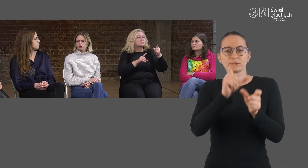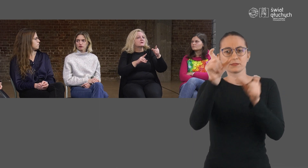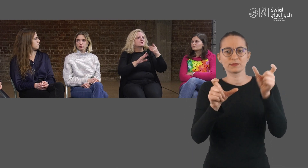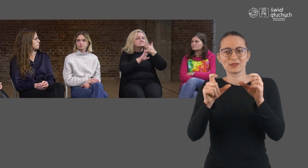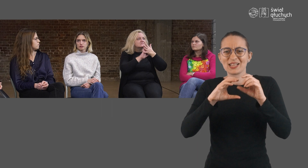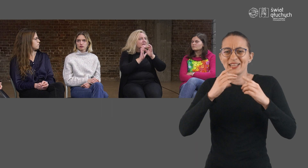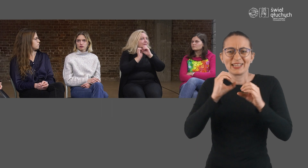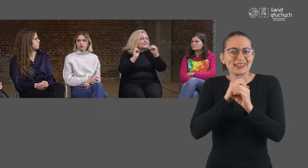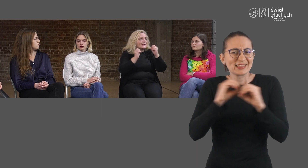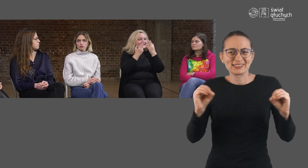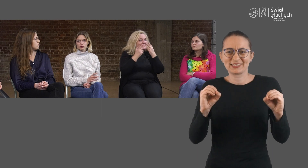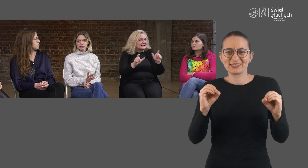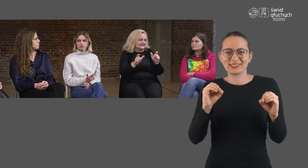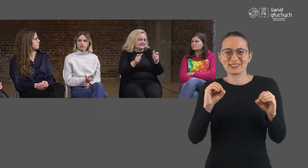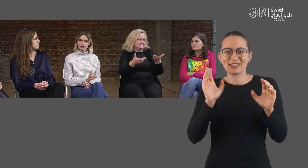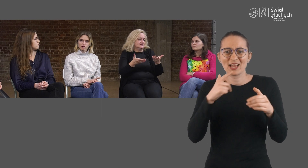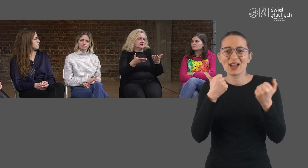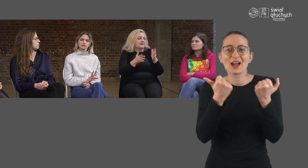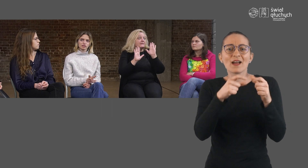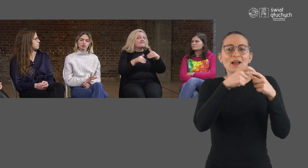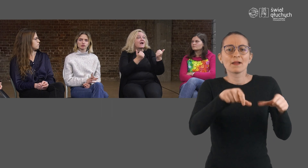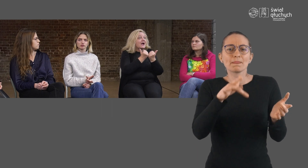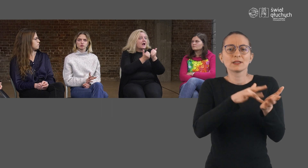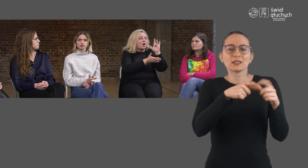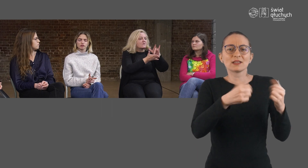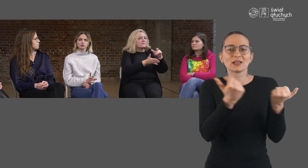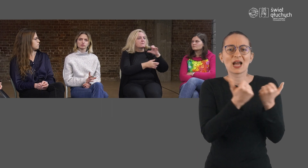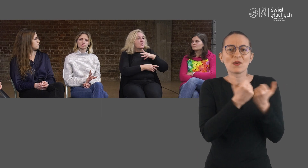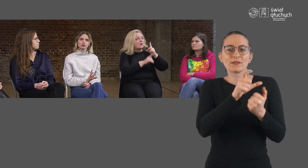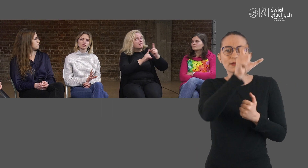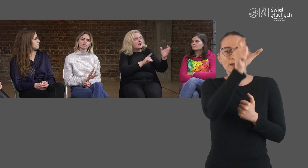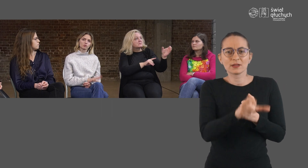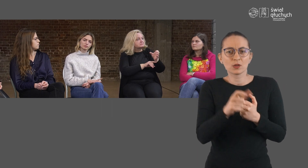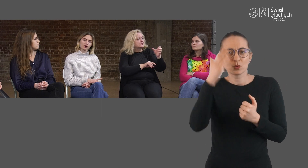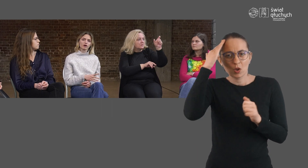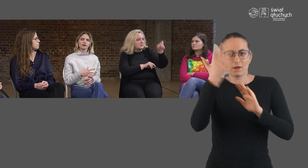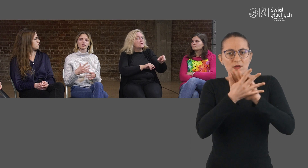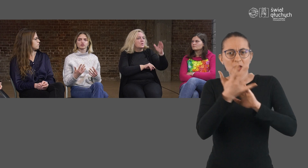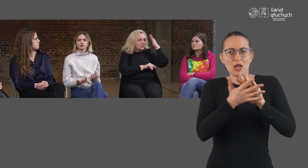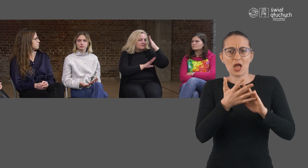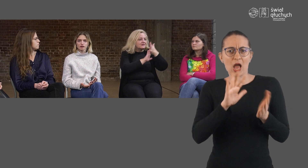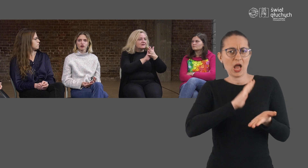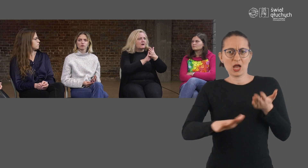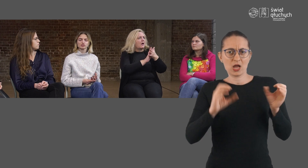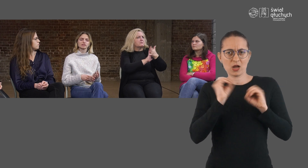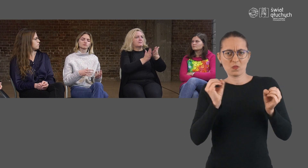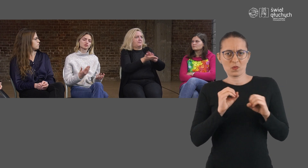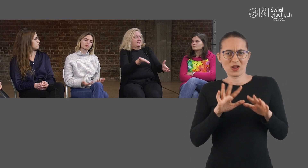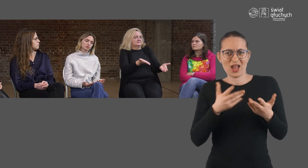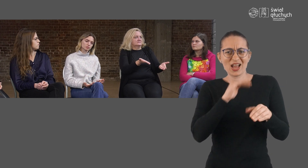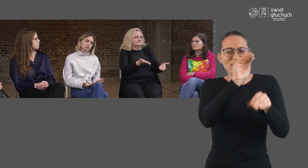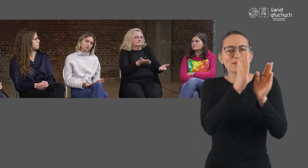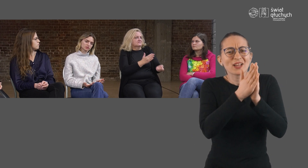umiał migowego. Właściwie nawet w Krakowie zdarzał się nauczyciel, który umiał, ale jakoś nie migał.